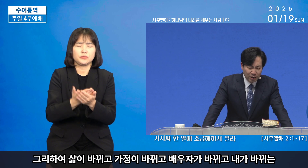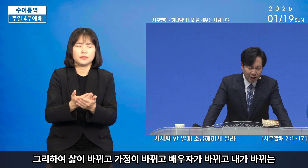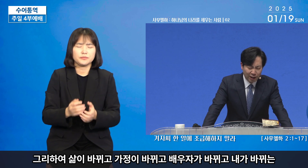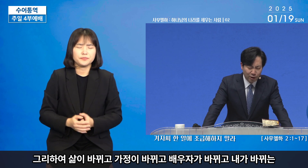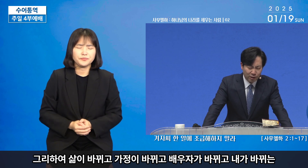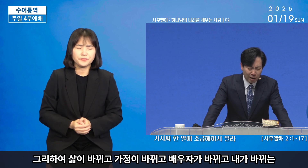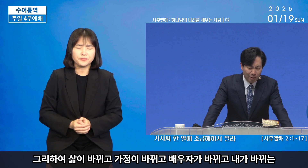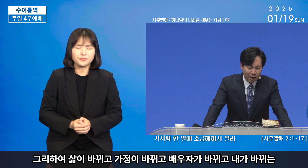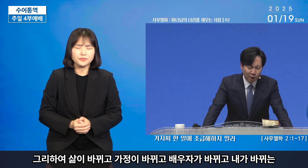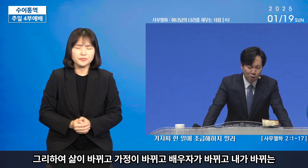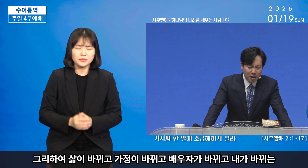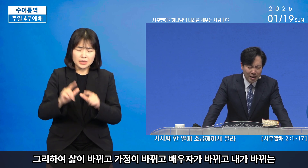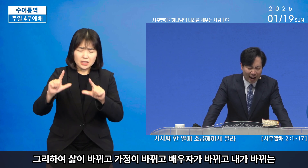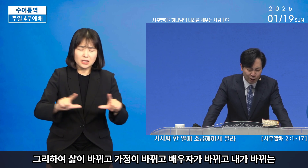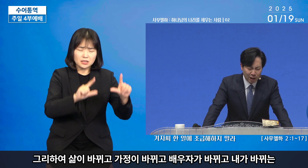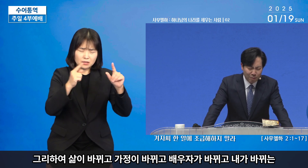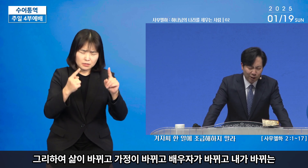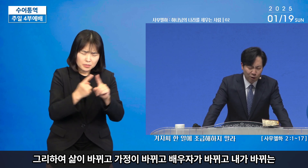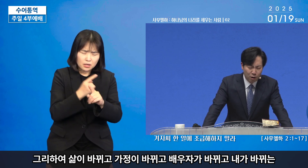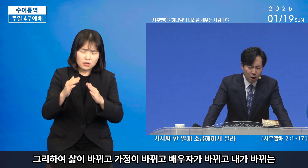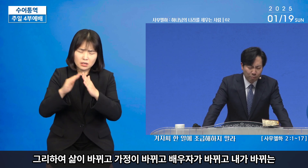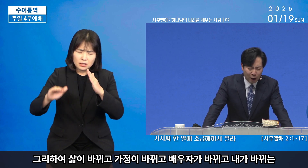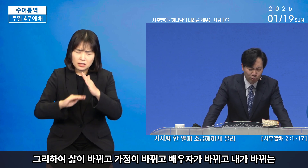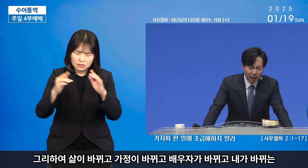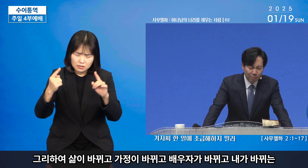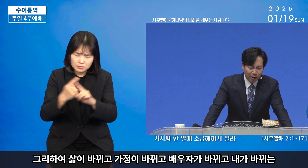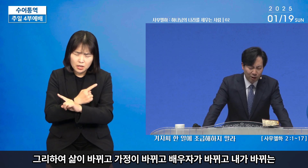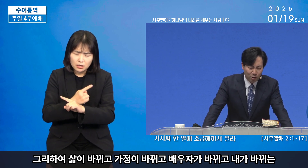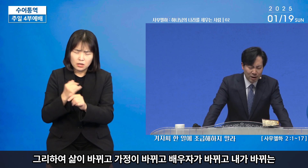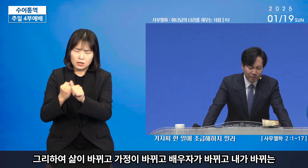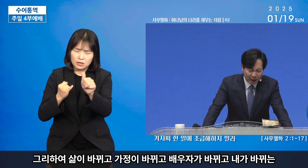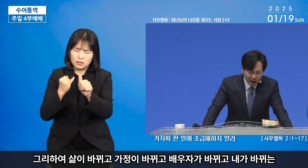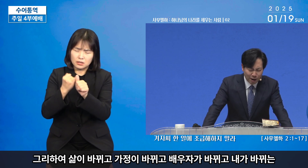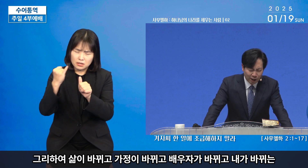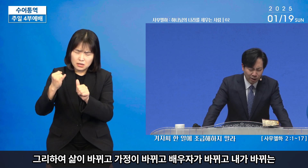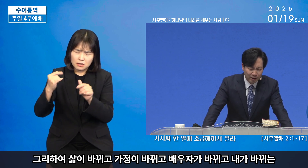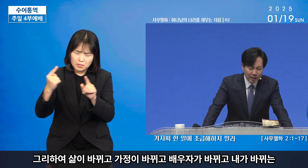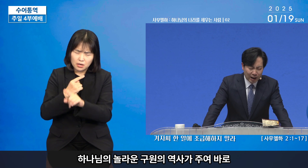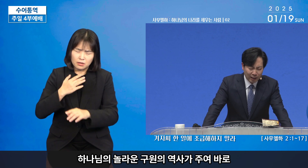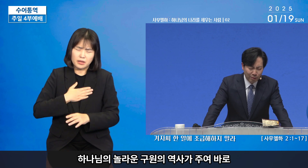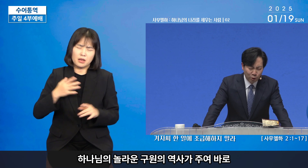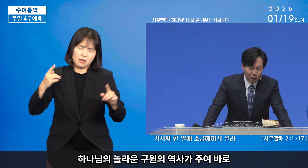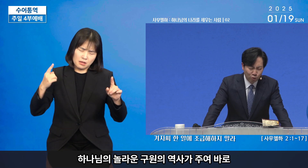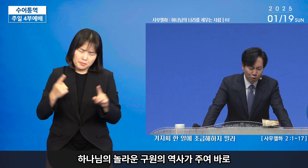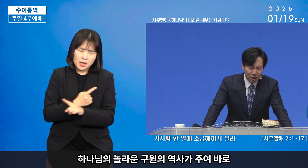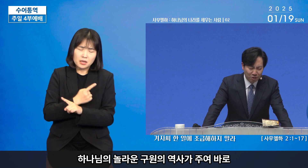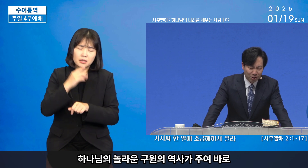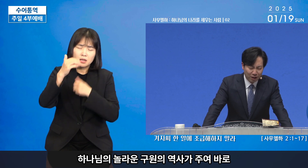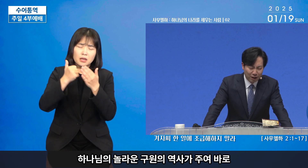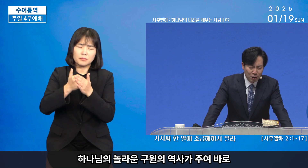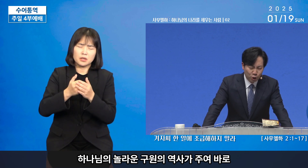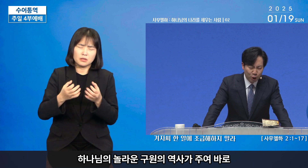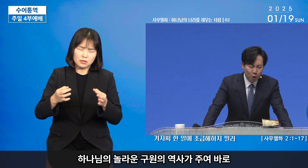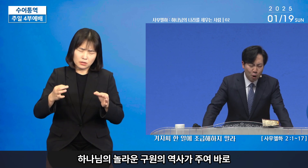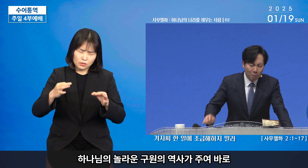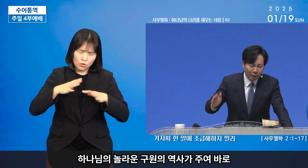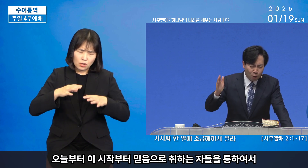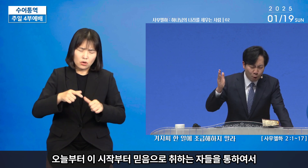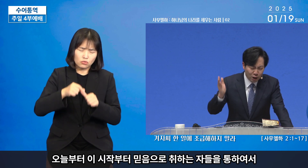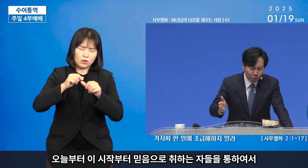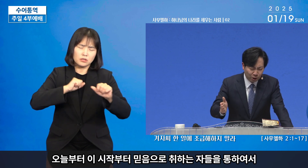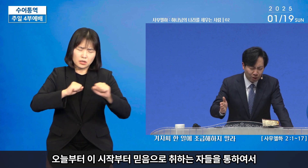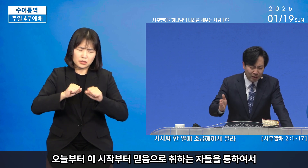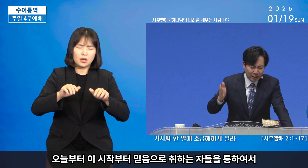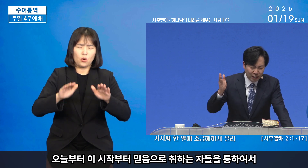주시옵소서. 그리하여 삶이 바뀌고 가정이 바뀌고 배우자가 바뀌고 내가 바뀌는 하나님의 놀라운 구원의 역사가 주여